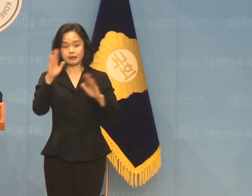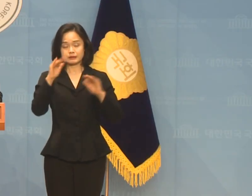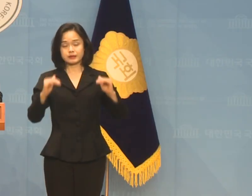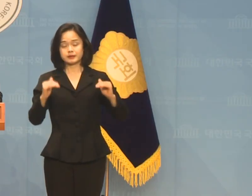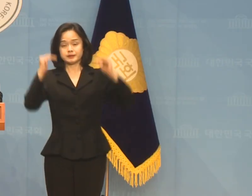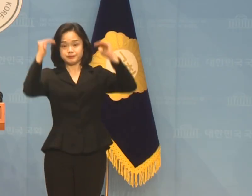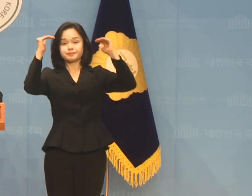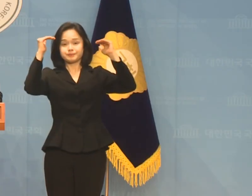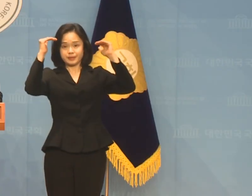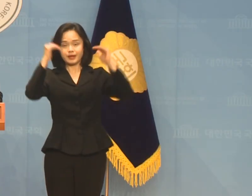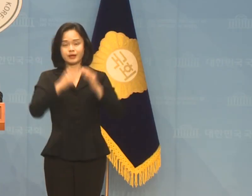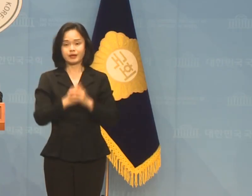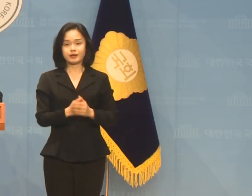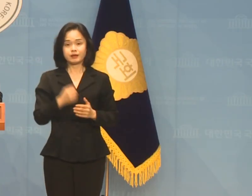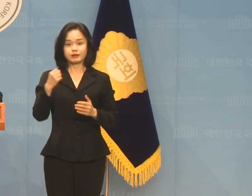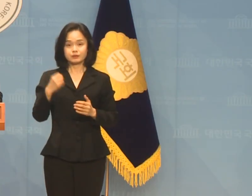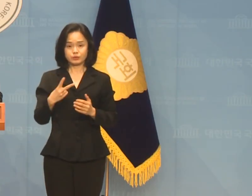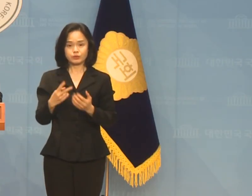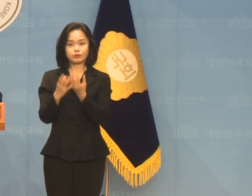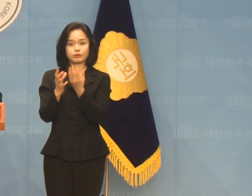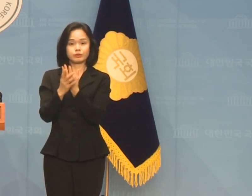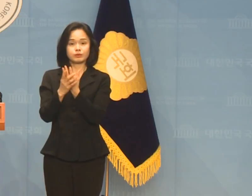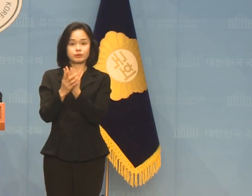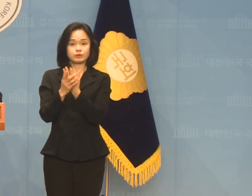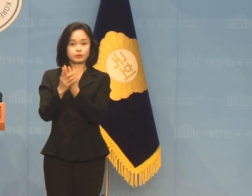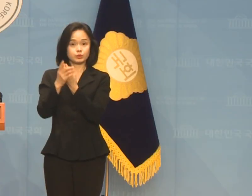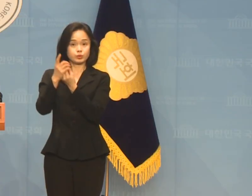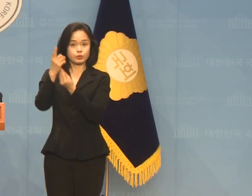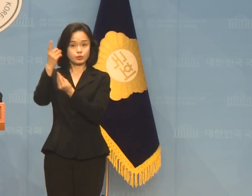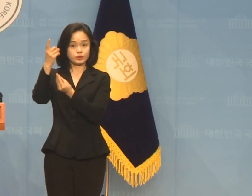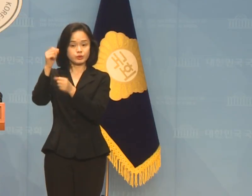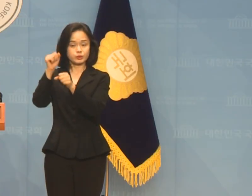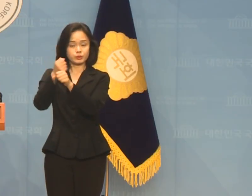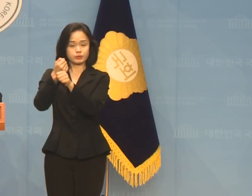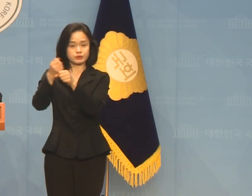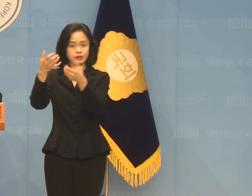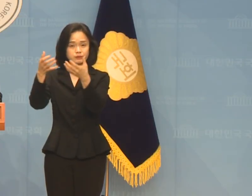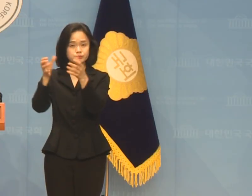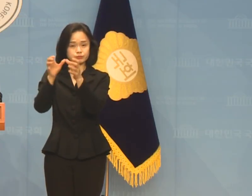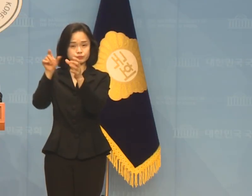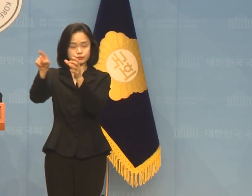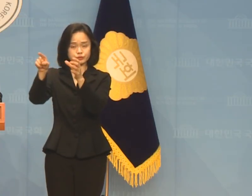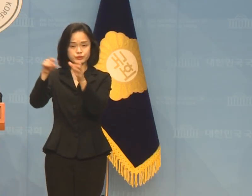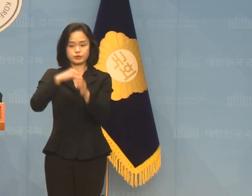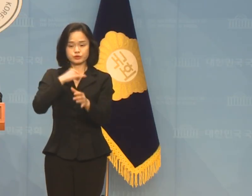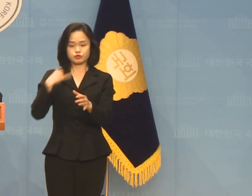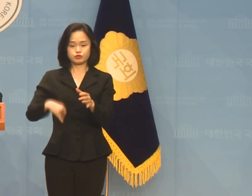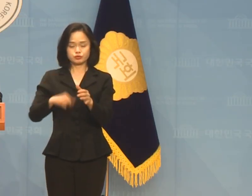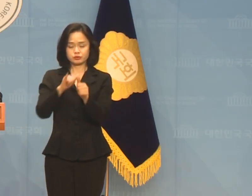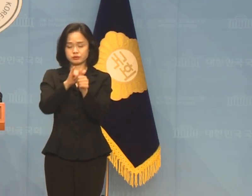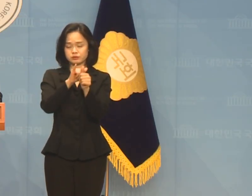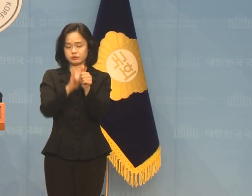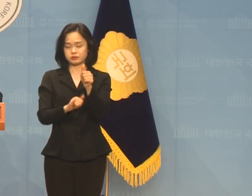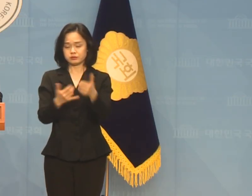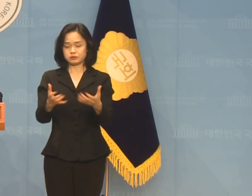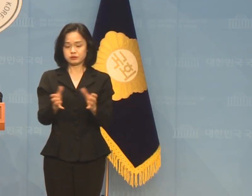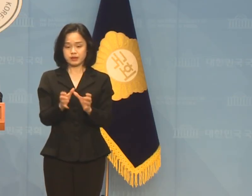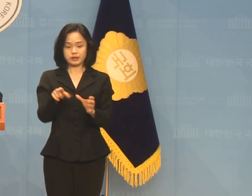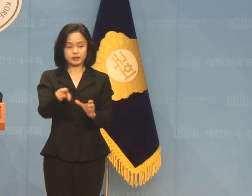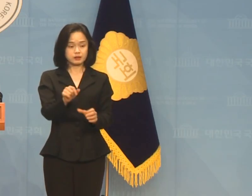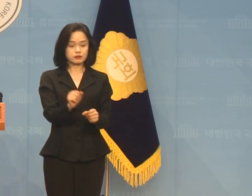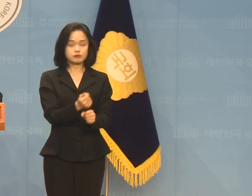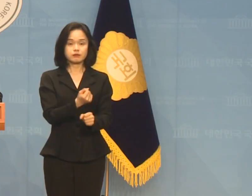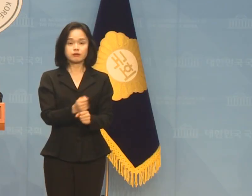공작부 사주를 받는 친중 세력이 결탁해서 부정선거와 내란 조장으로